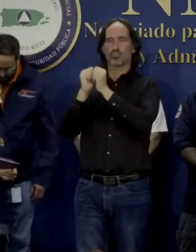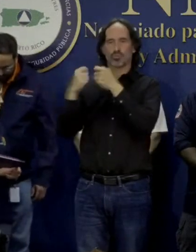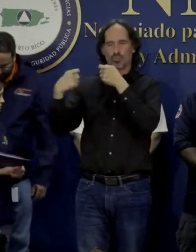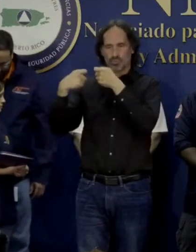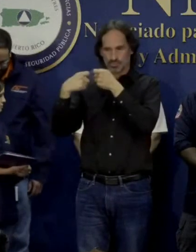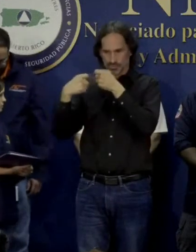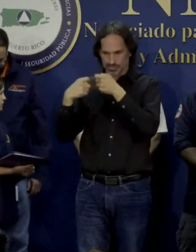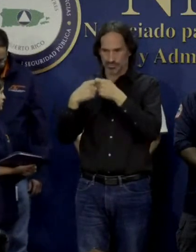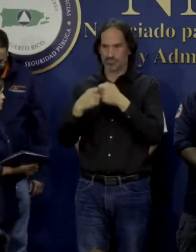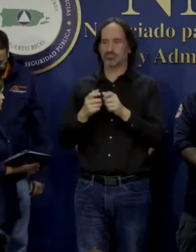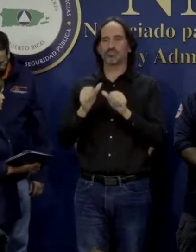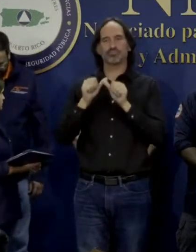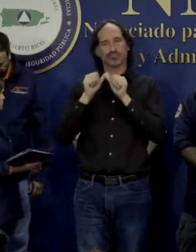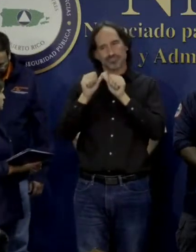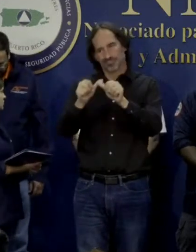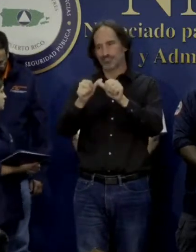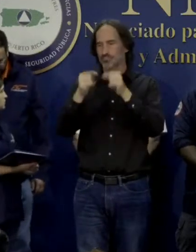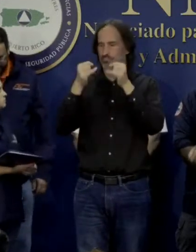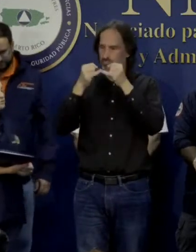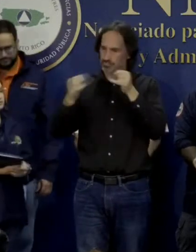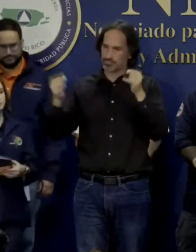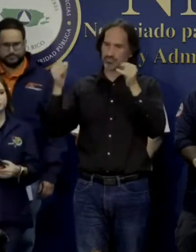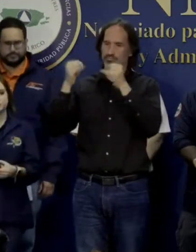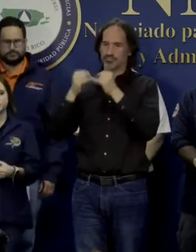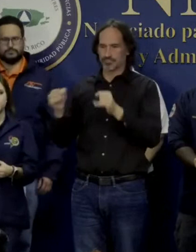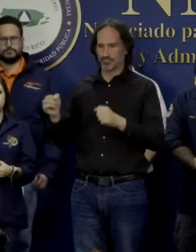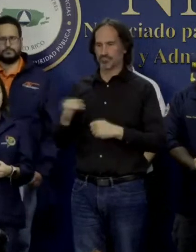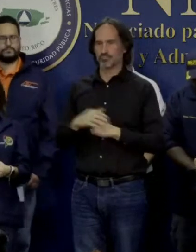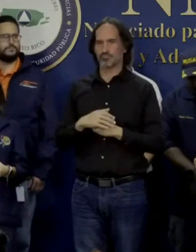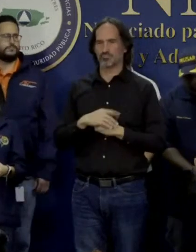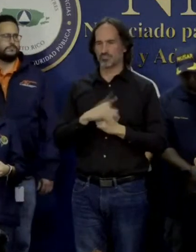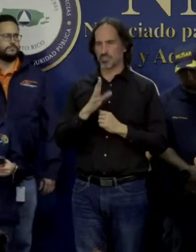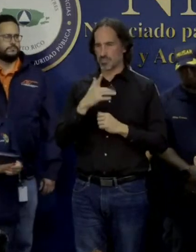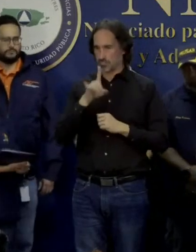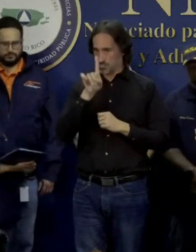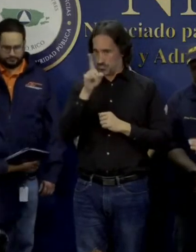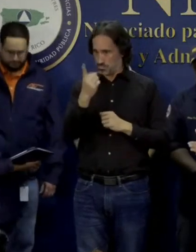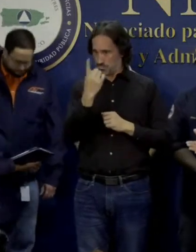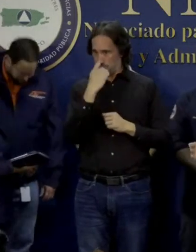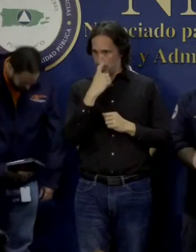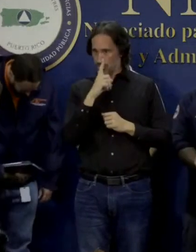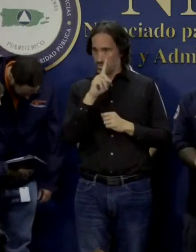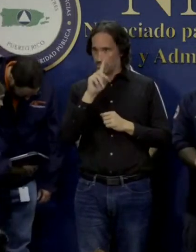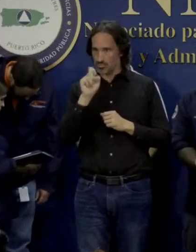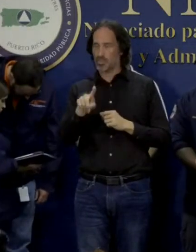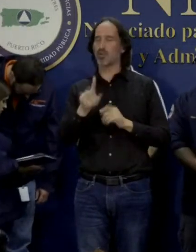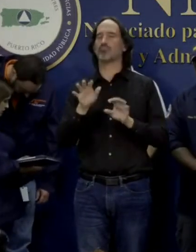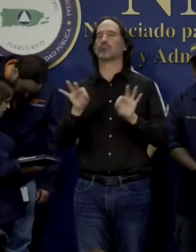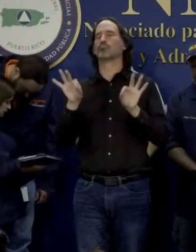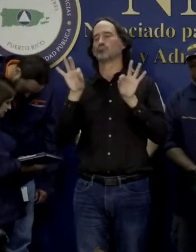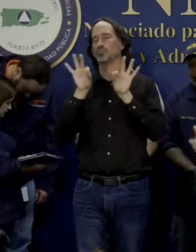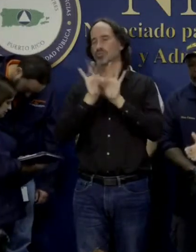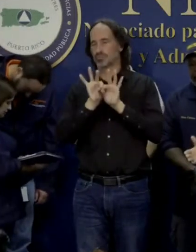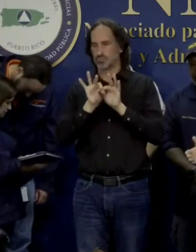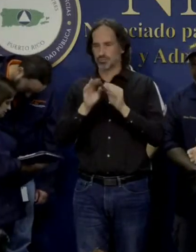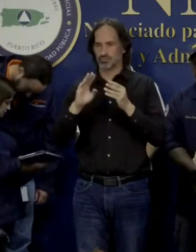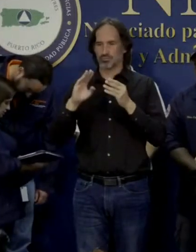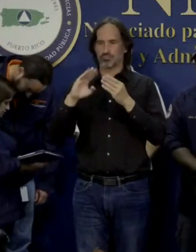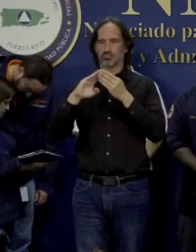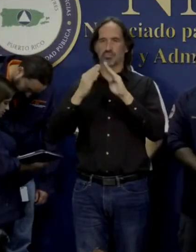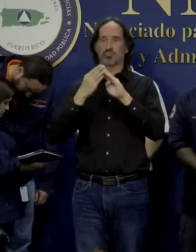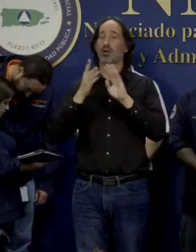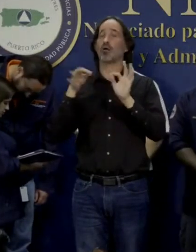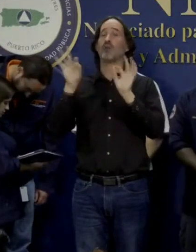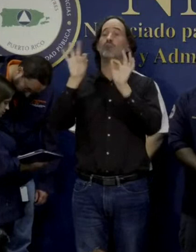Y, ¿verdad?, quizás contestando tu pregunta directamente a los servicios esenciales de la comunidad. En orden van los hospitales, van las